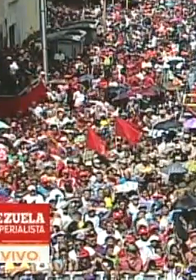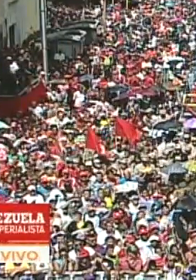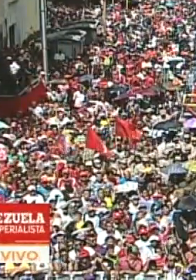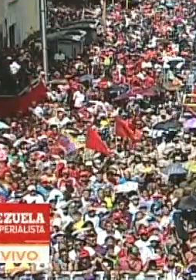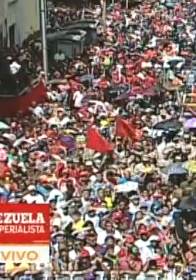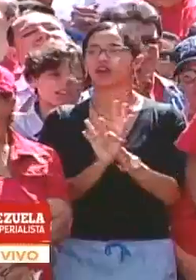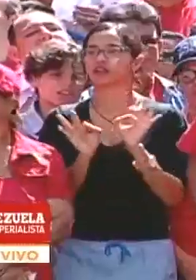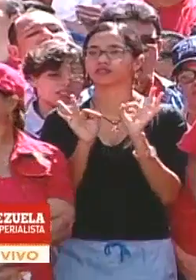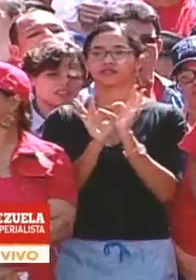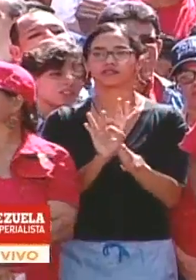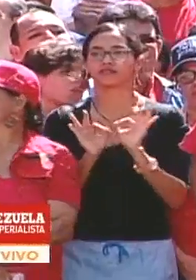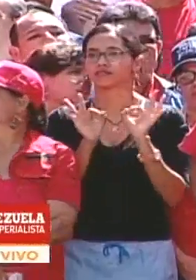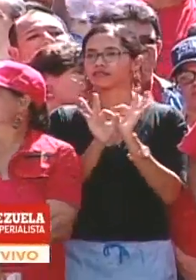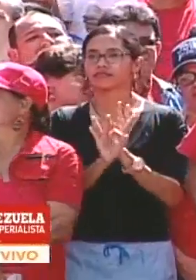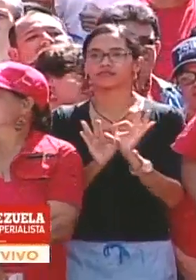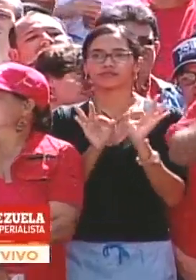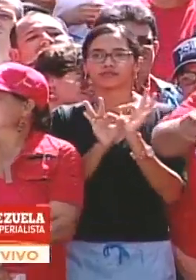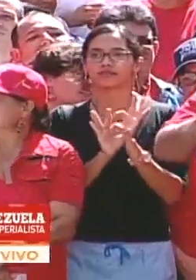Nadie.